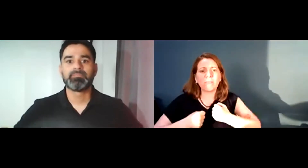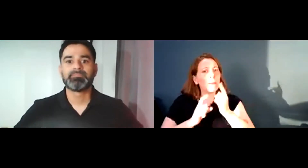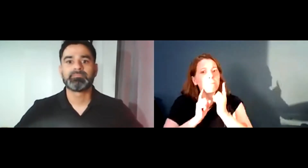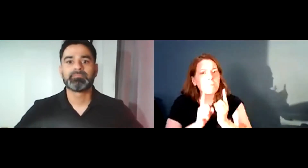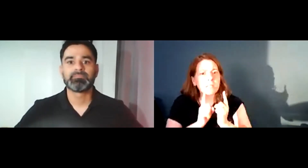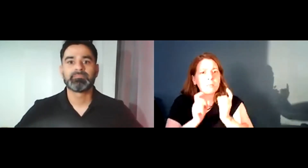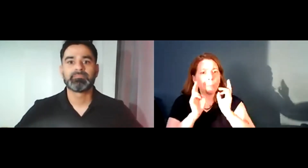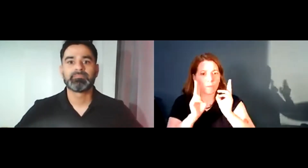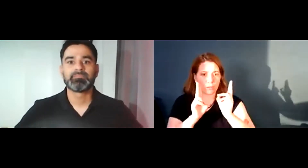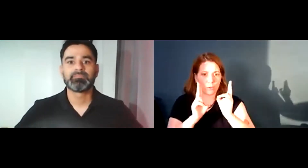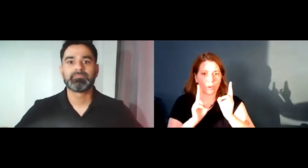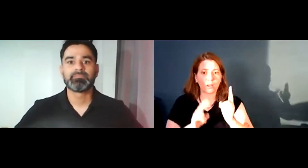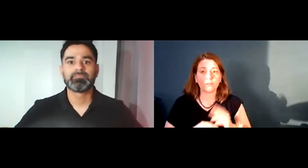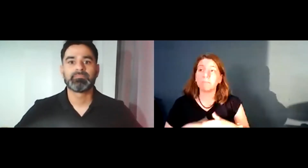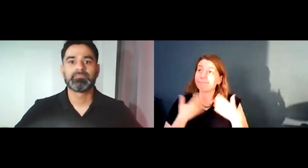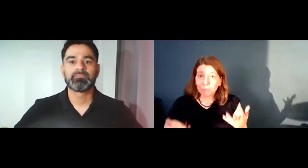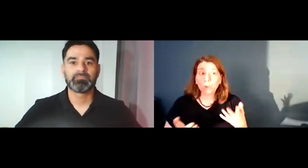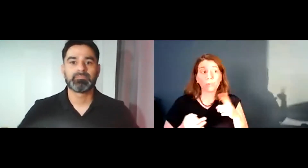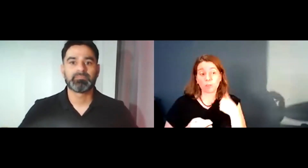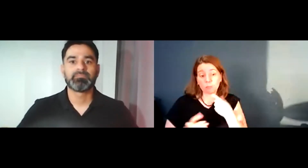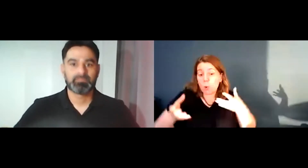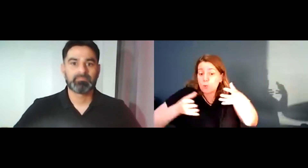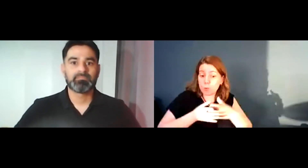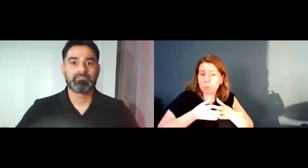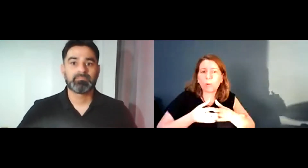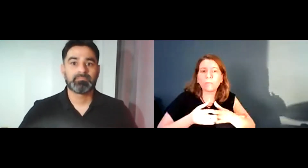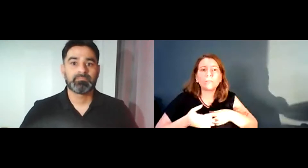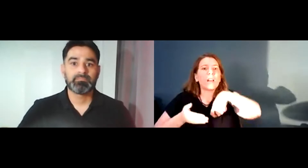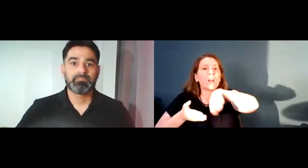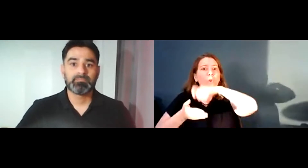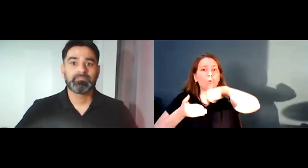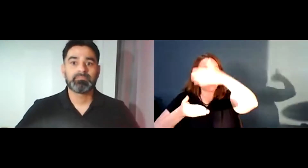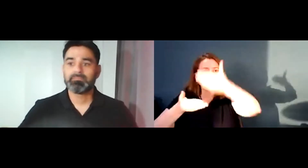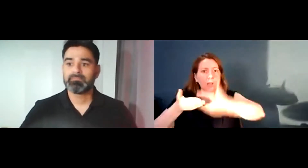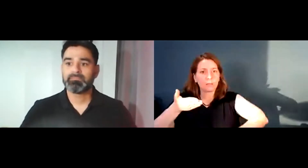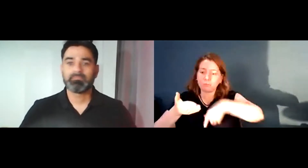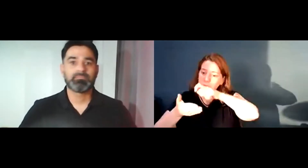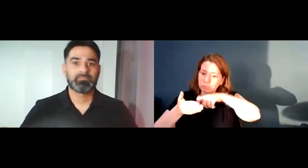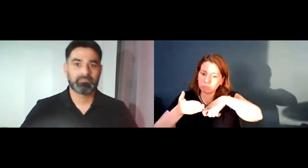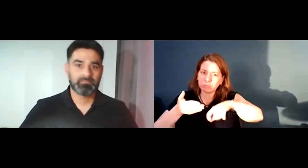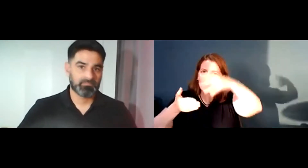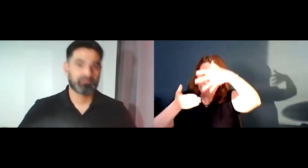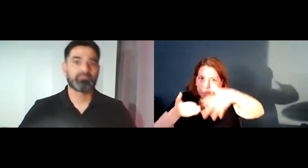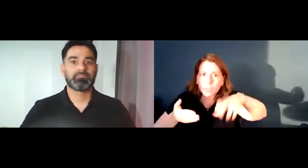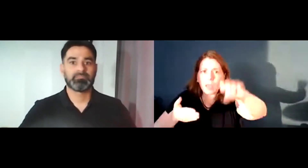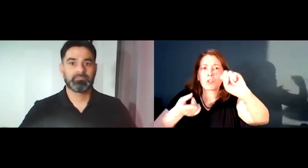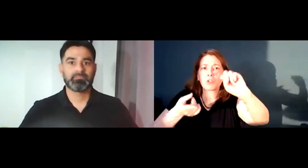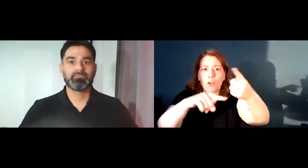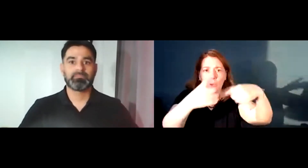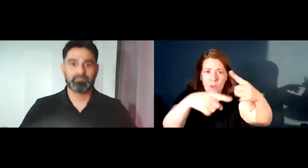universidad y en el segundo curso, el segundo año, tuvimos a la misma profesora. Ah, mira. Sí. Ah,